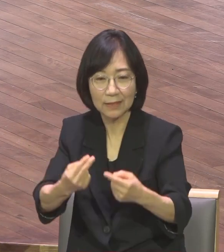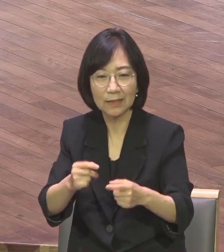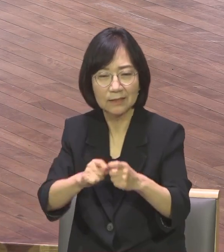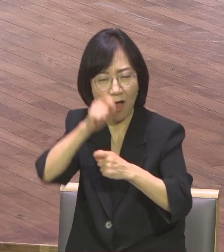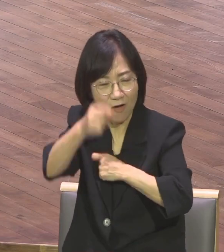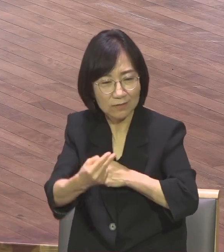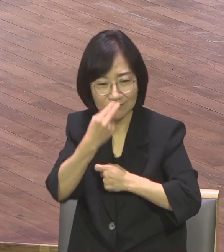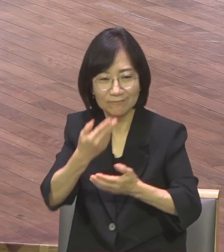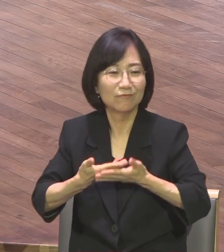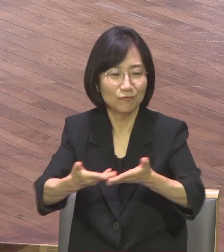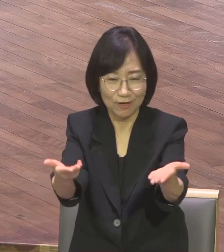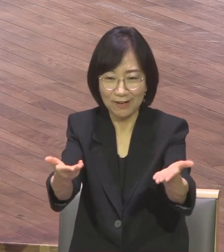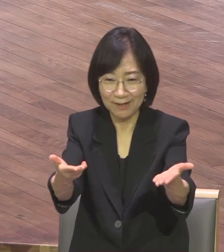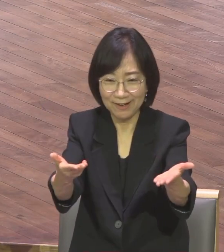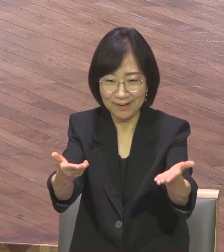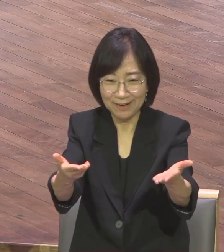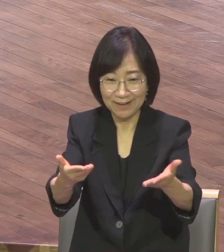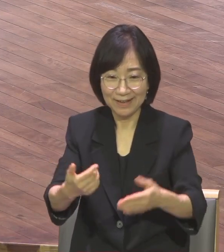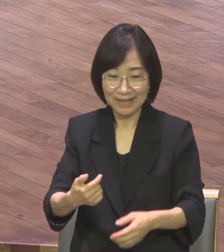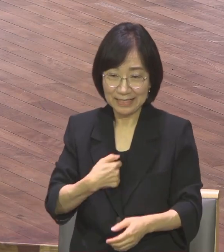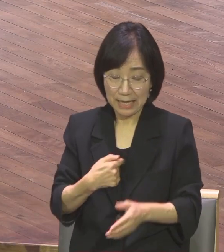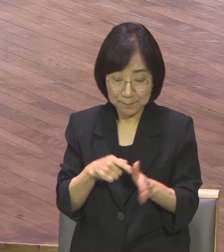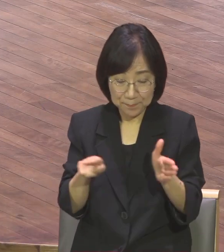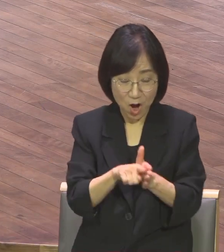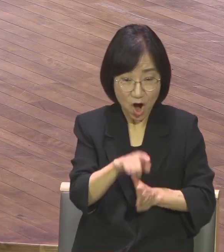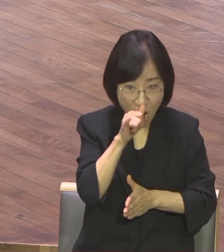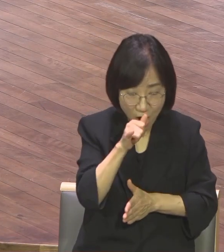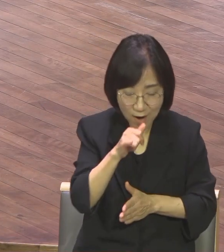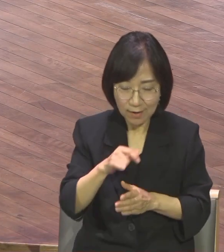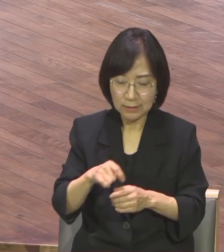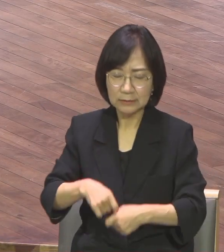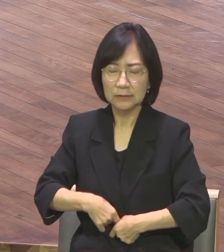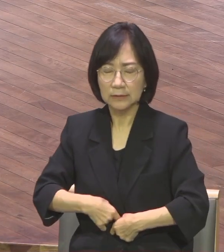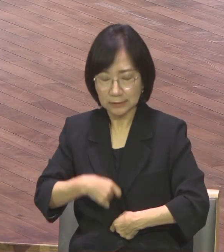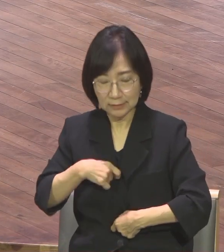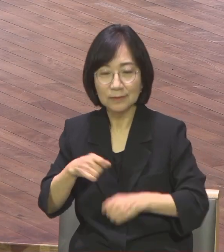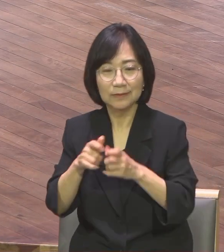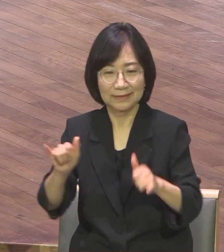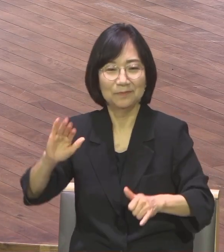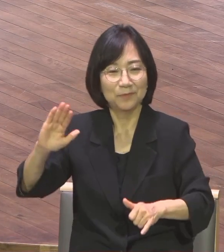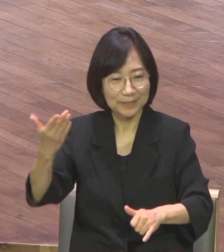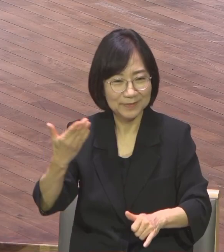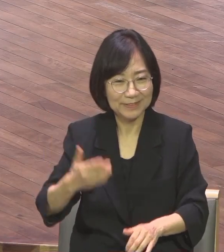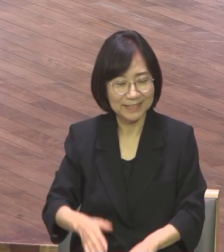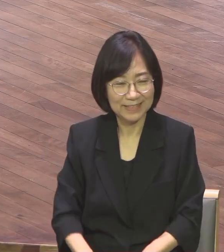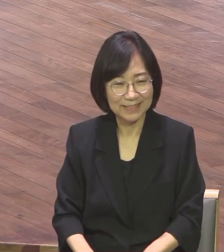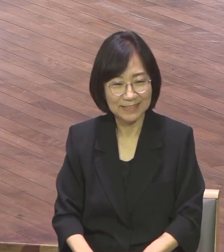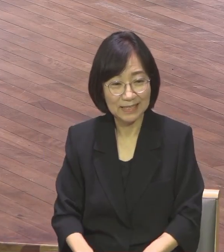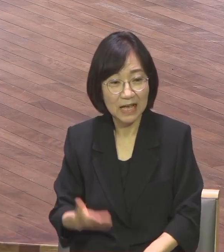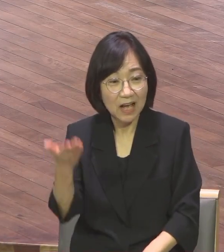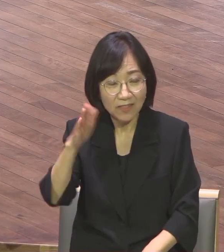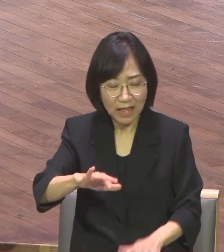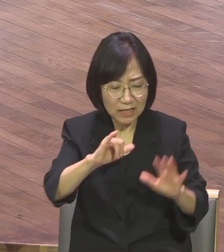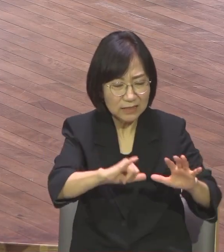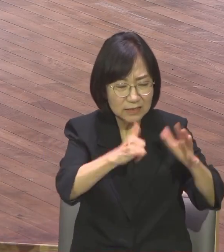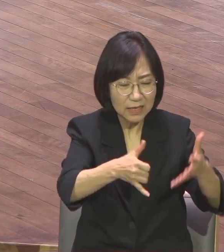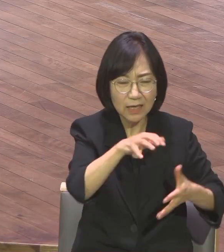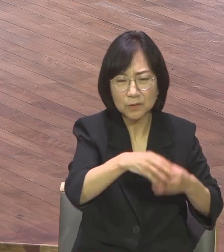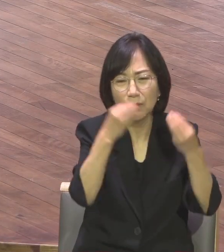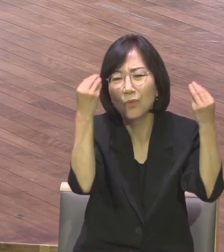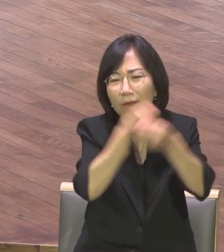거예요. 믿음으로 얻게 되는 것입니다. 믿음으로. 그런데 세상에서는 어떻게